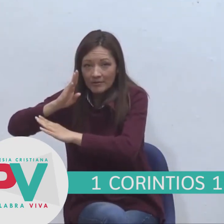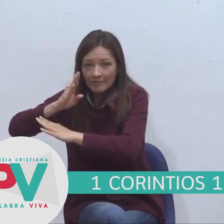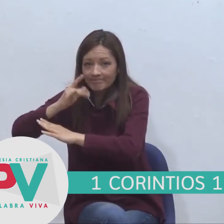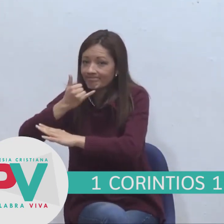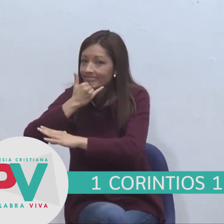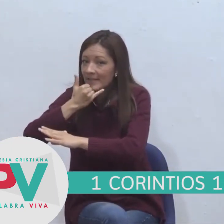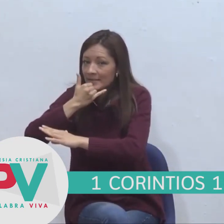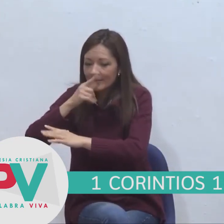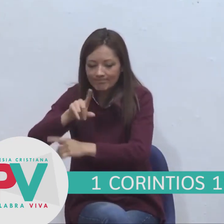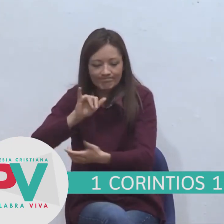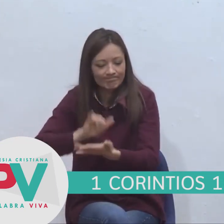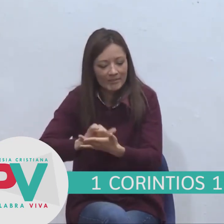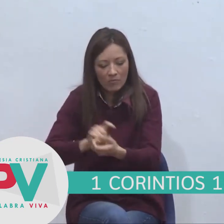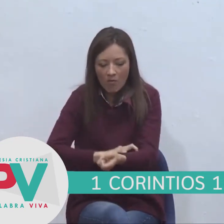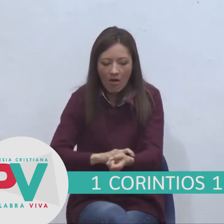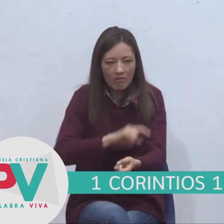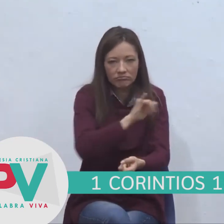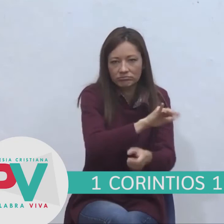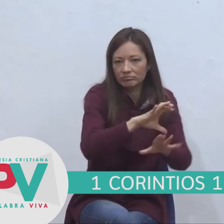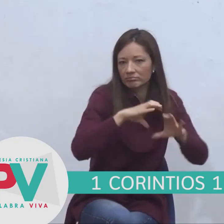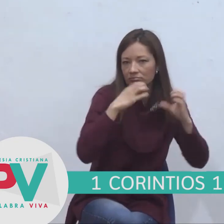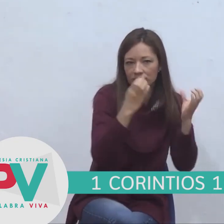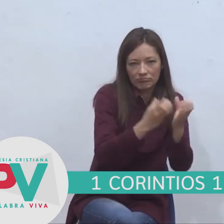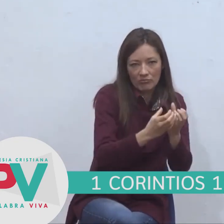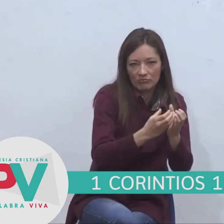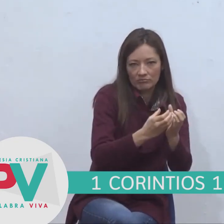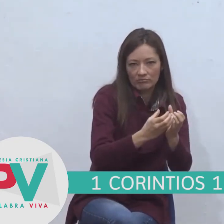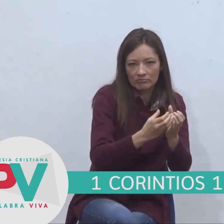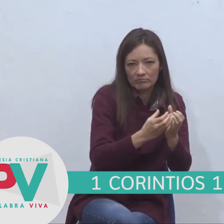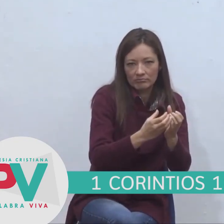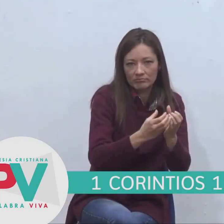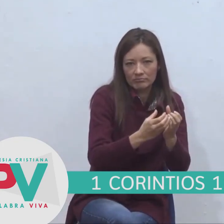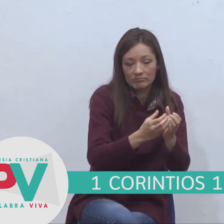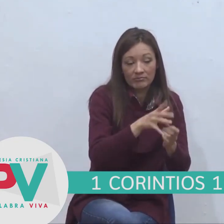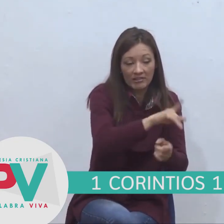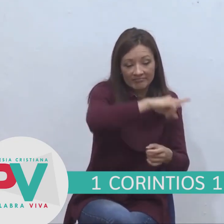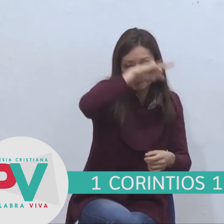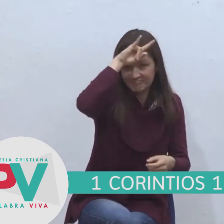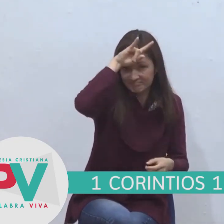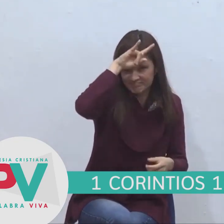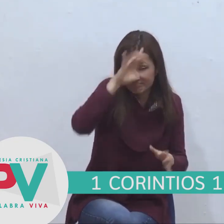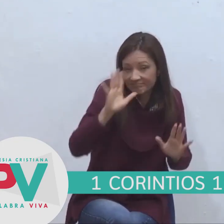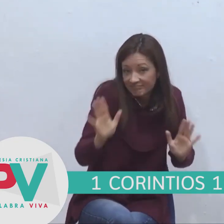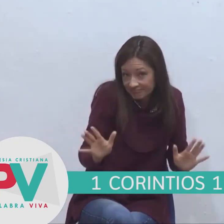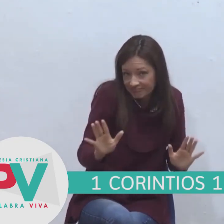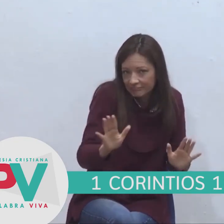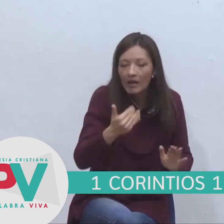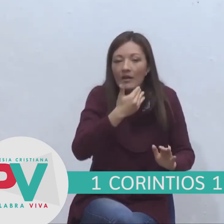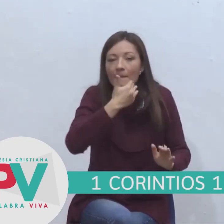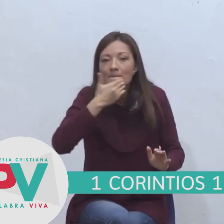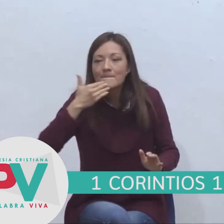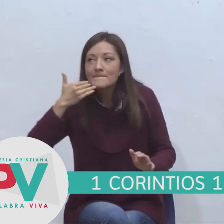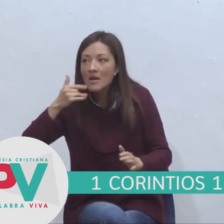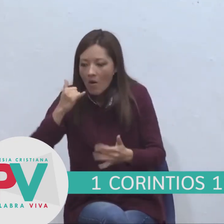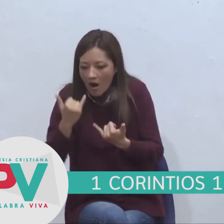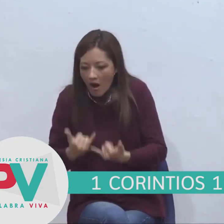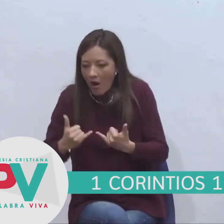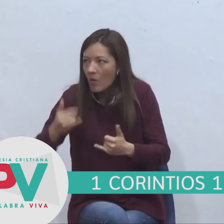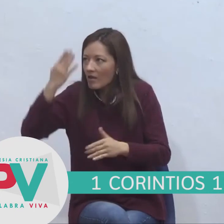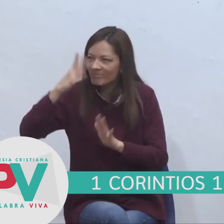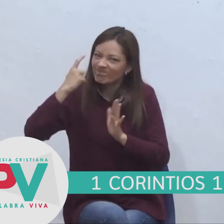tiene el mismo carácter del mundo y su rey. Es mejor que Dios nos reprenda en este